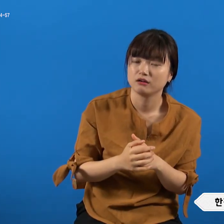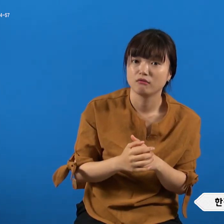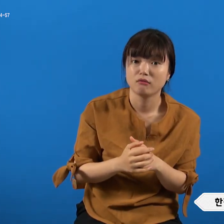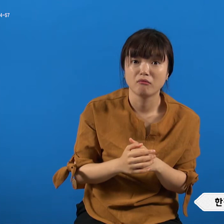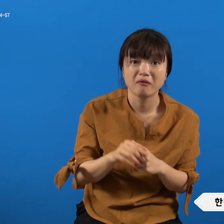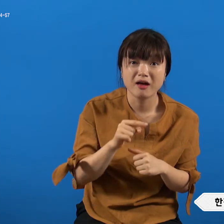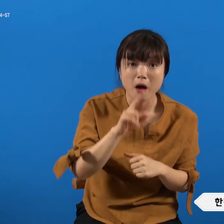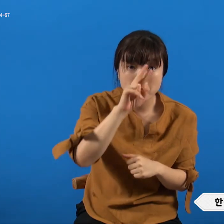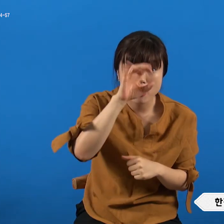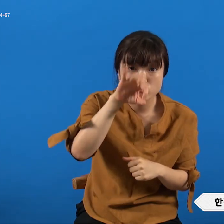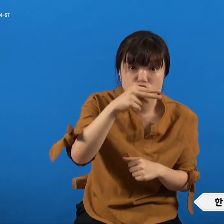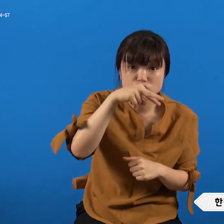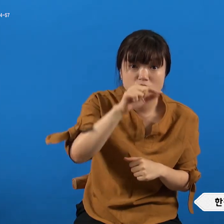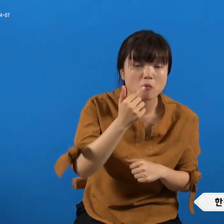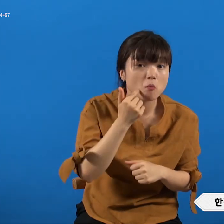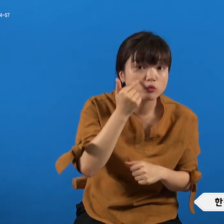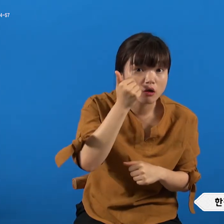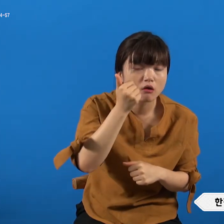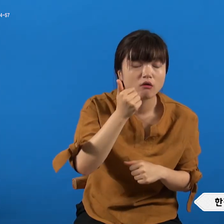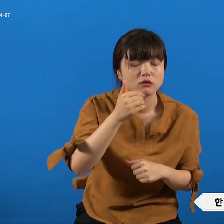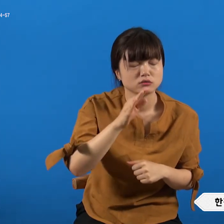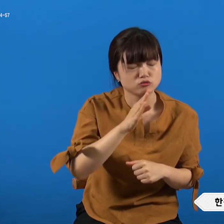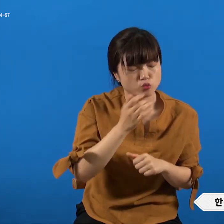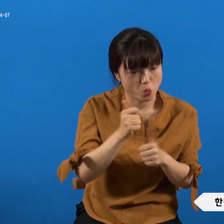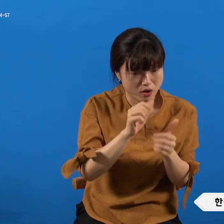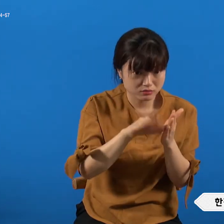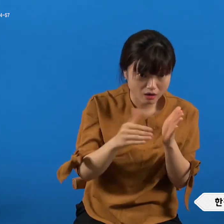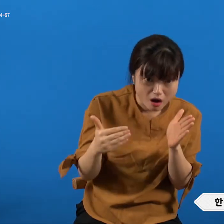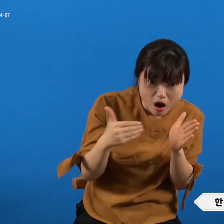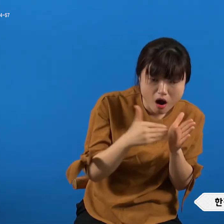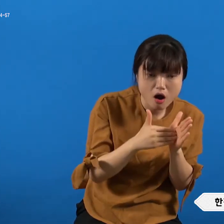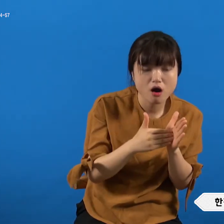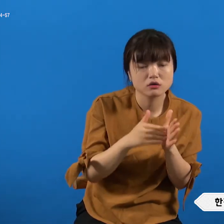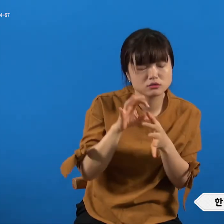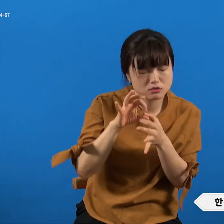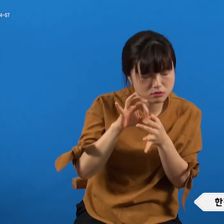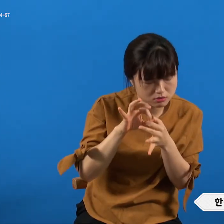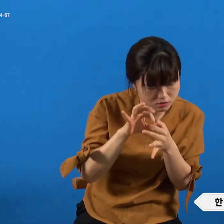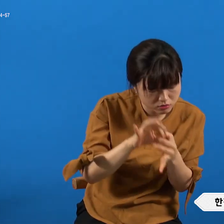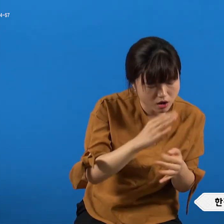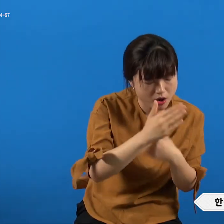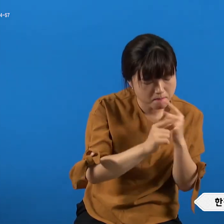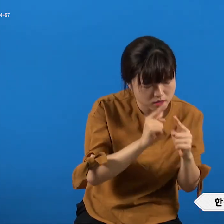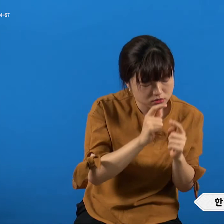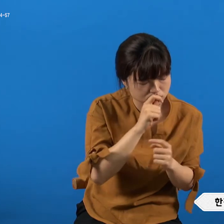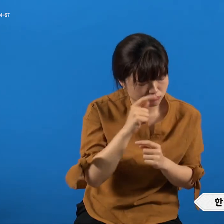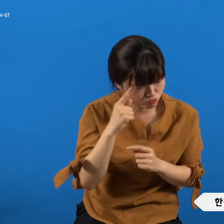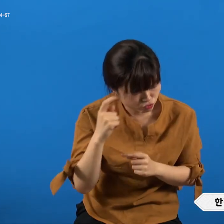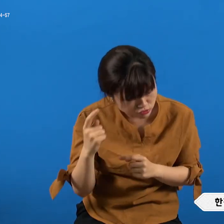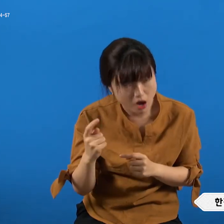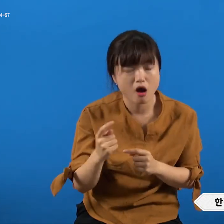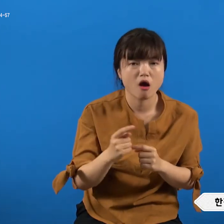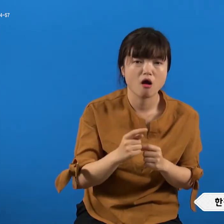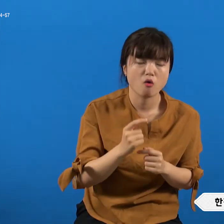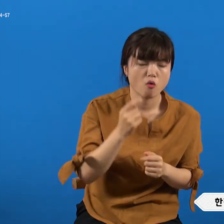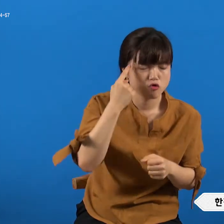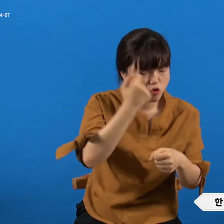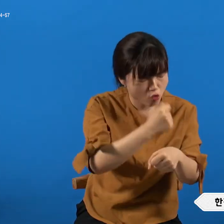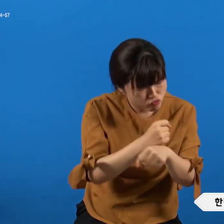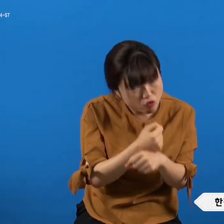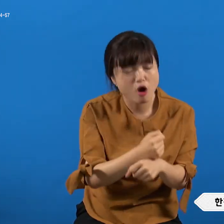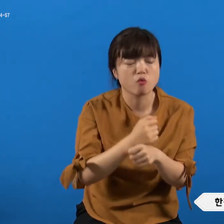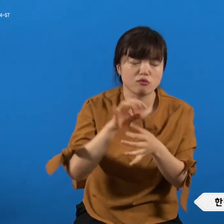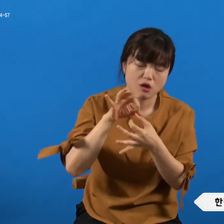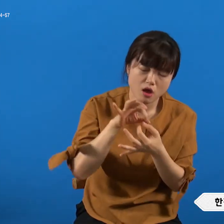정말로 그 박윤선 목사님은 돌아가실 때까지 그 자세로 말씀을 묵상하고 말씀을